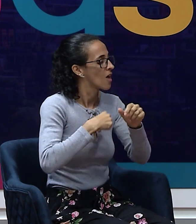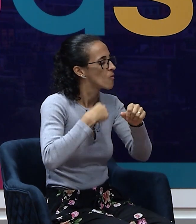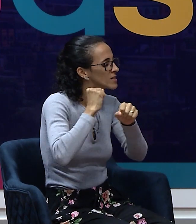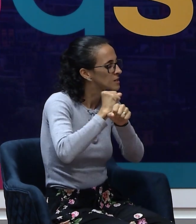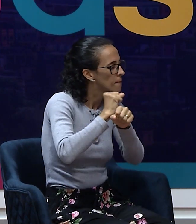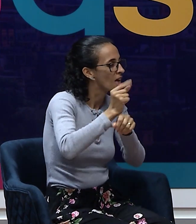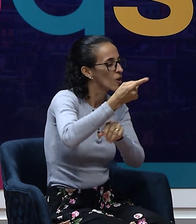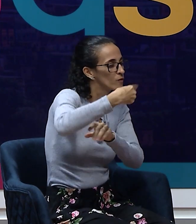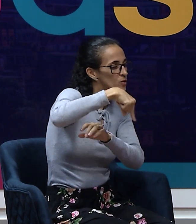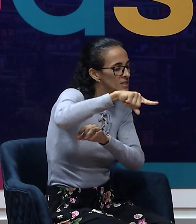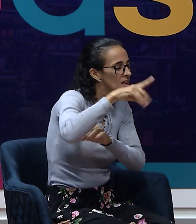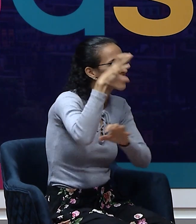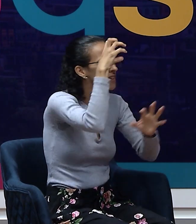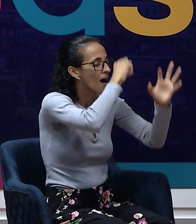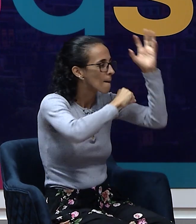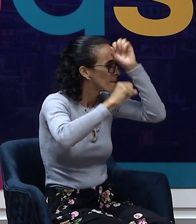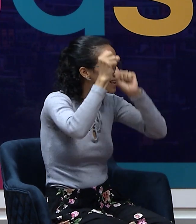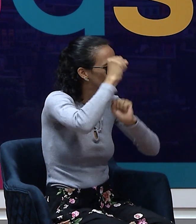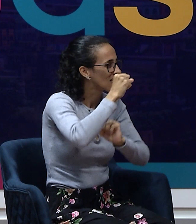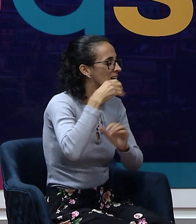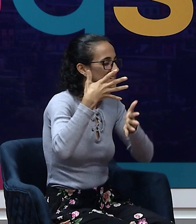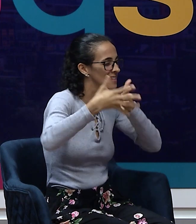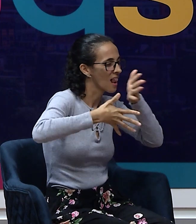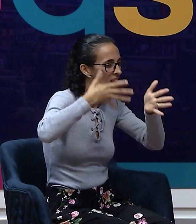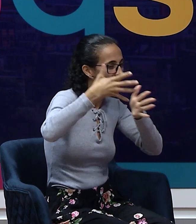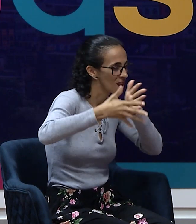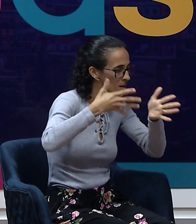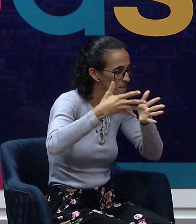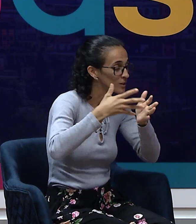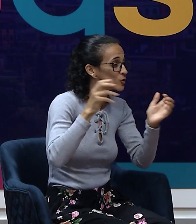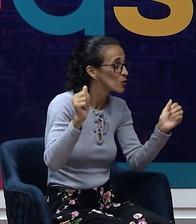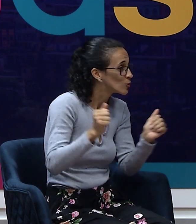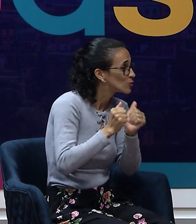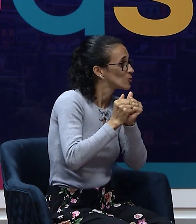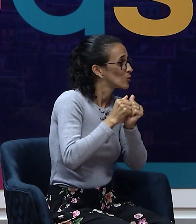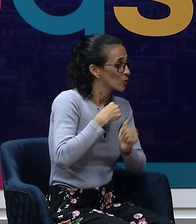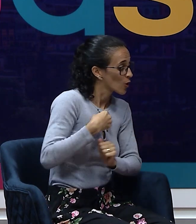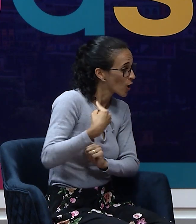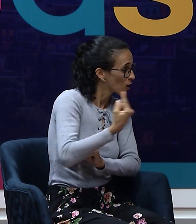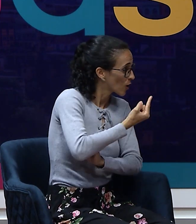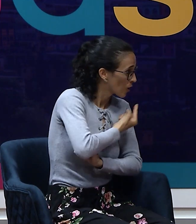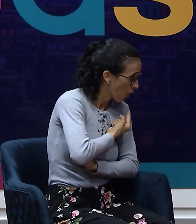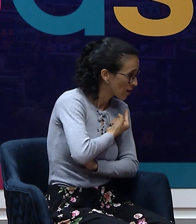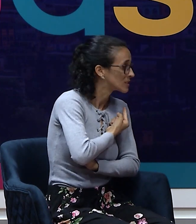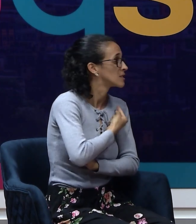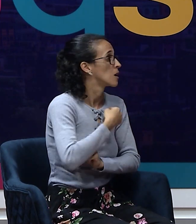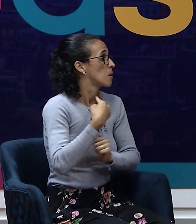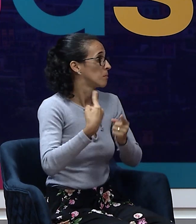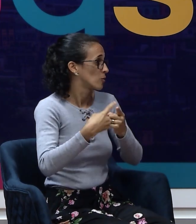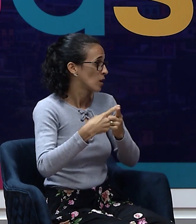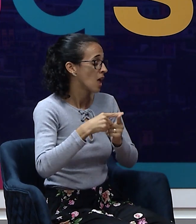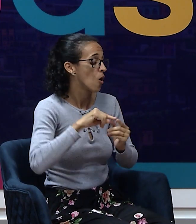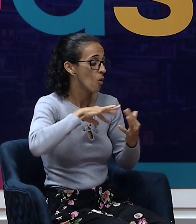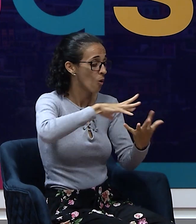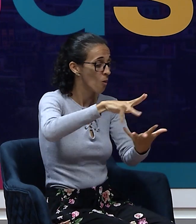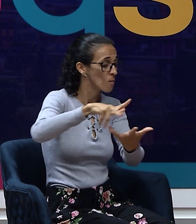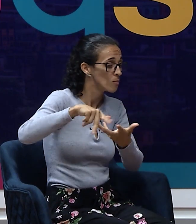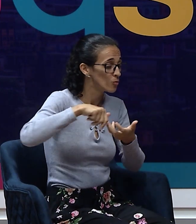da comunidade surda. Eu espero que vocês, sim, aprendam a Libras junto com a comunidade